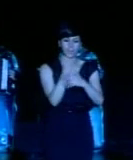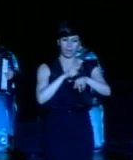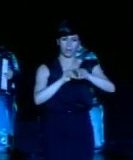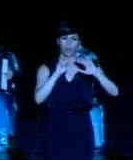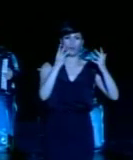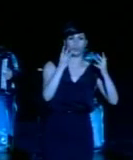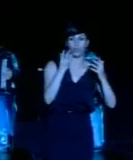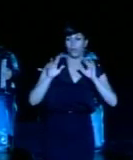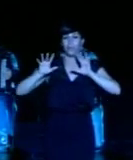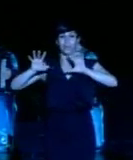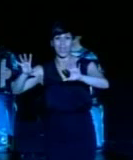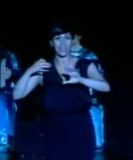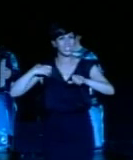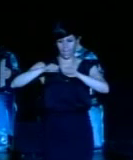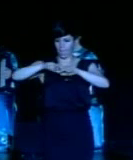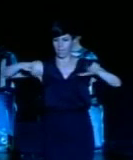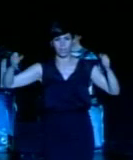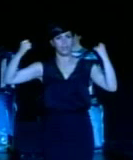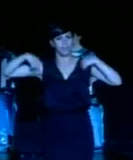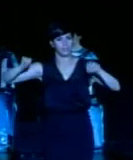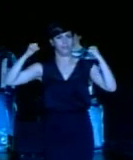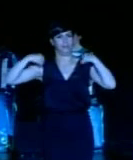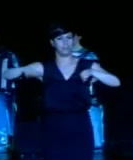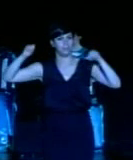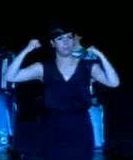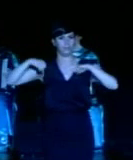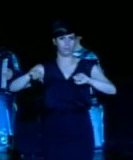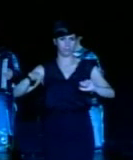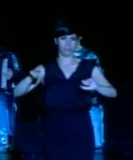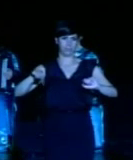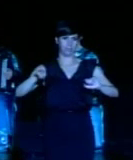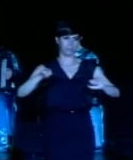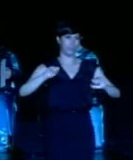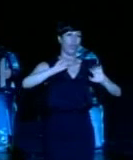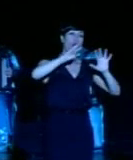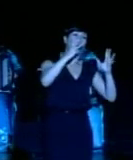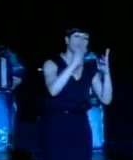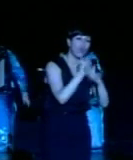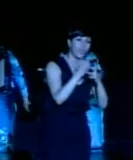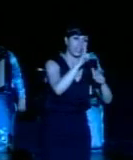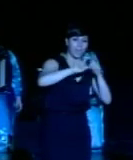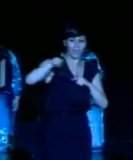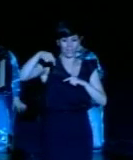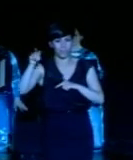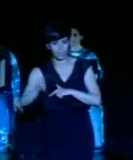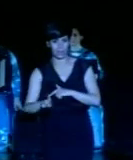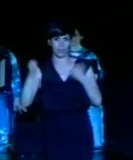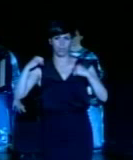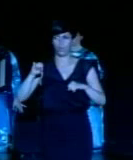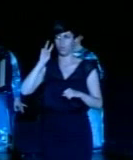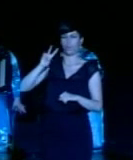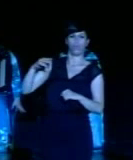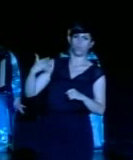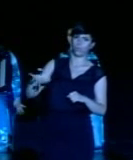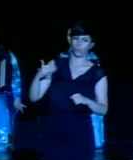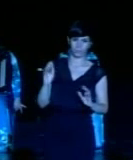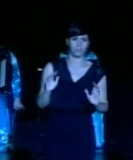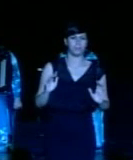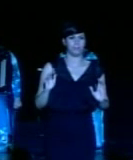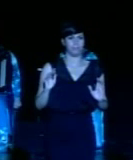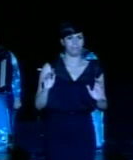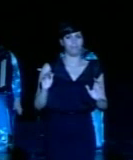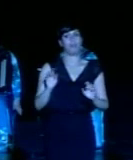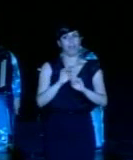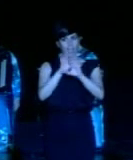a las 10 estaban en el escenario. Ensayando. Era después digno de ver. Días. ¿Cómo ensayaban? Así,